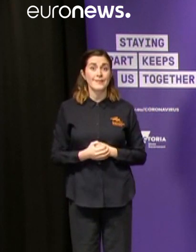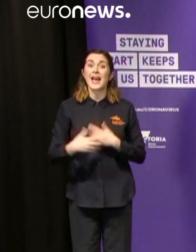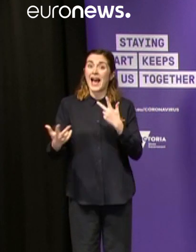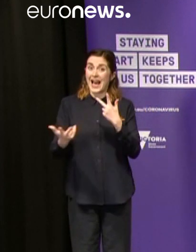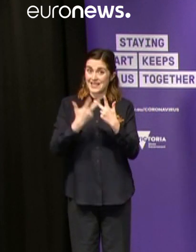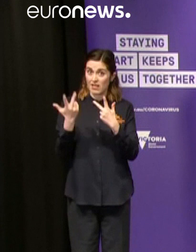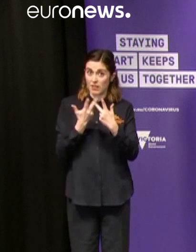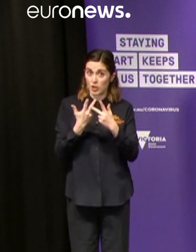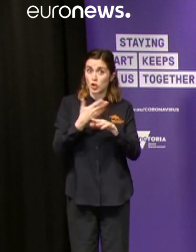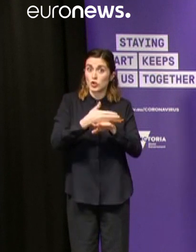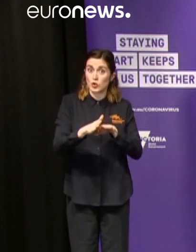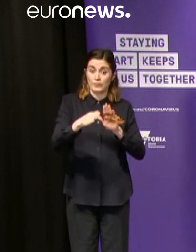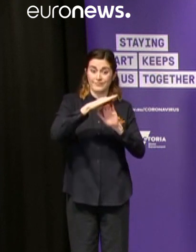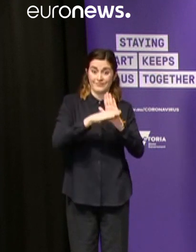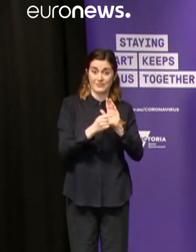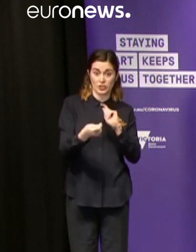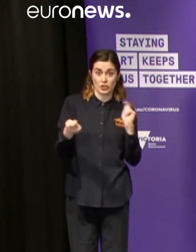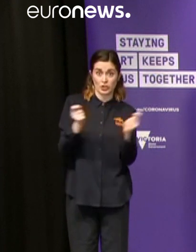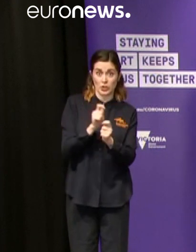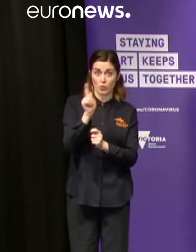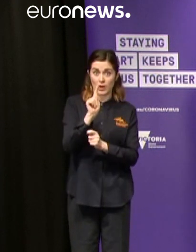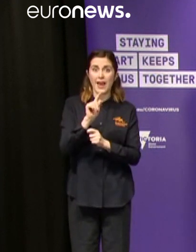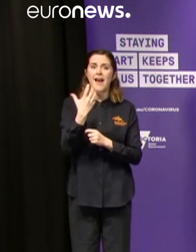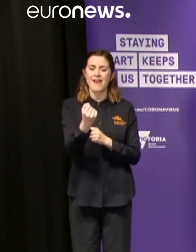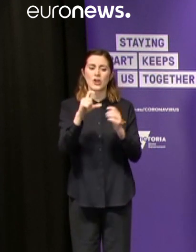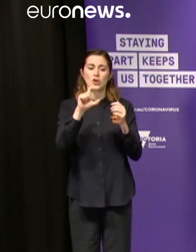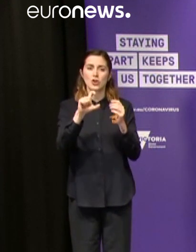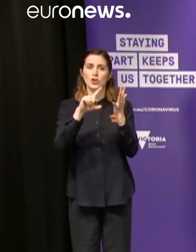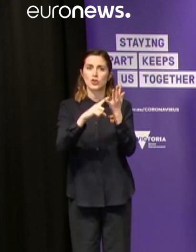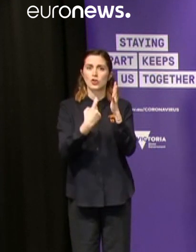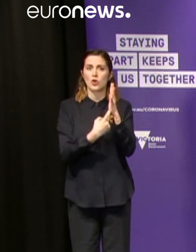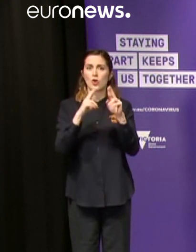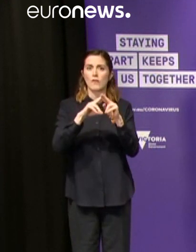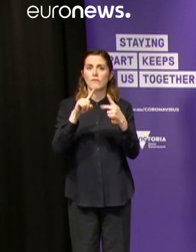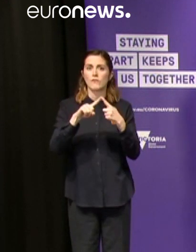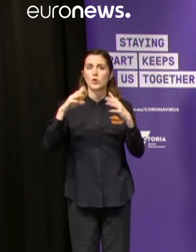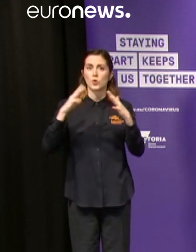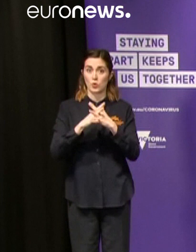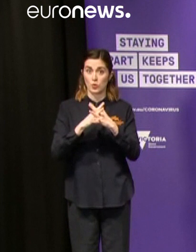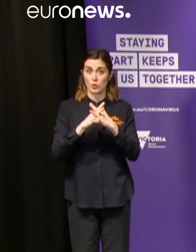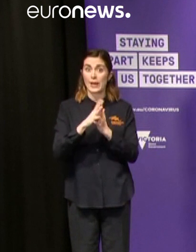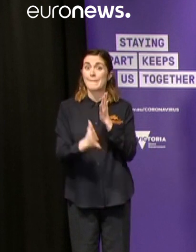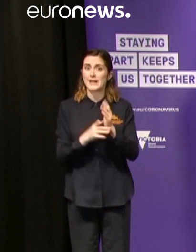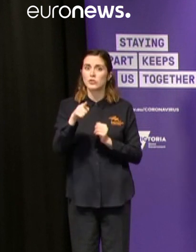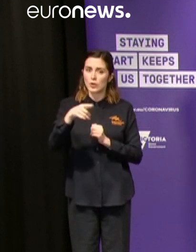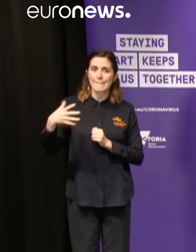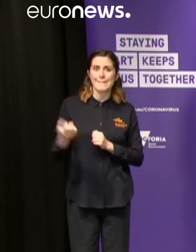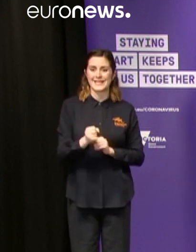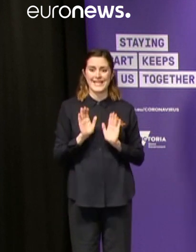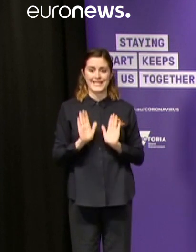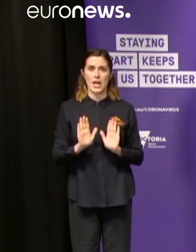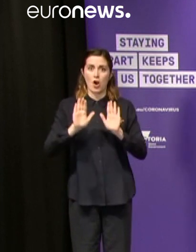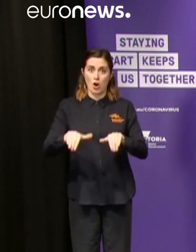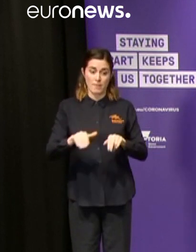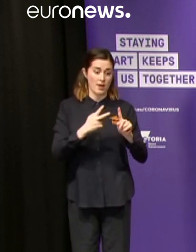melbourne-i nagyvárosi régióban este 8-tól tilos a kijárás az éjszakai órákban, tehát a katasztrófa helyzet alatt a következő 6 hétben minden